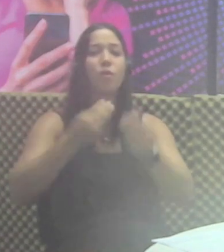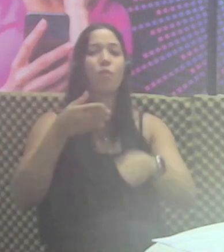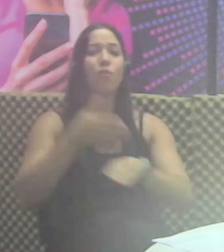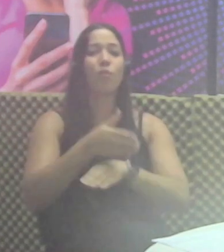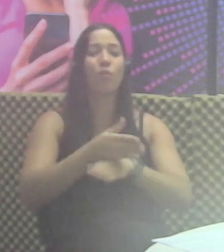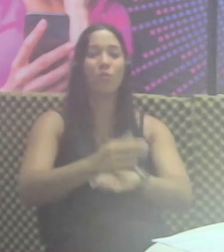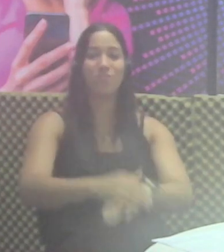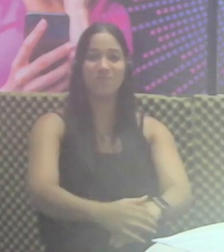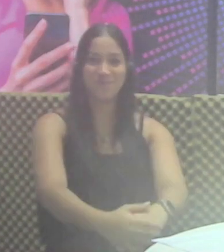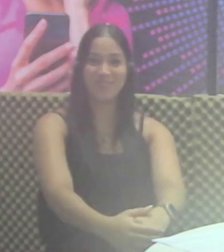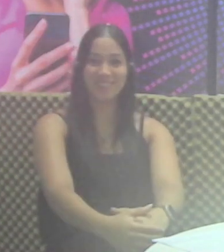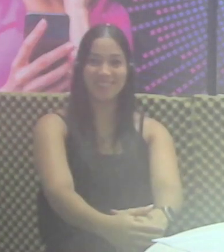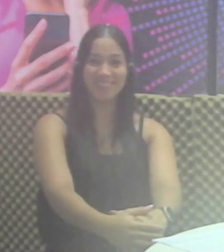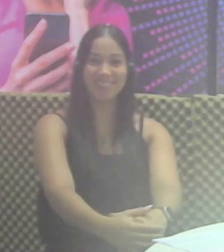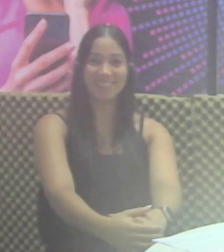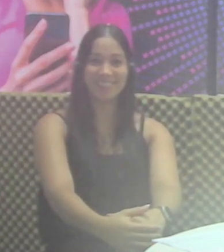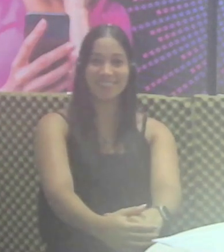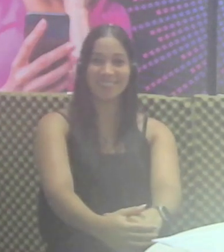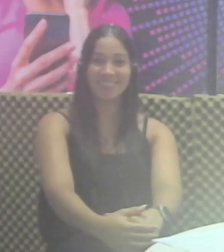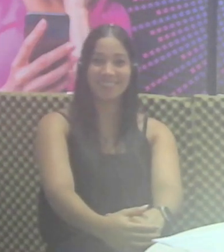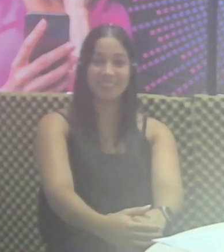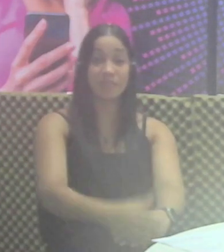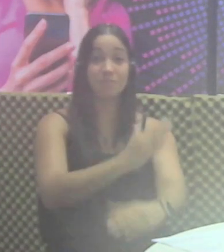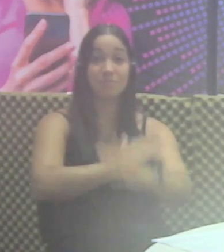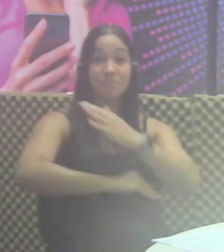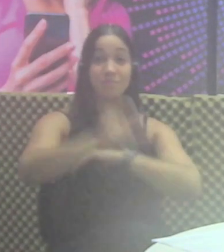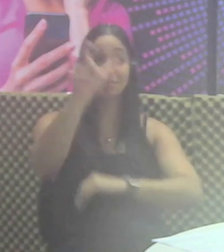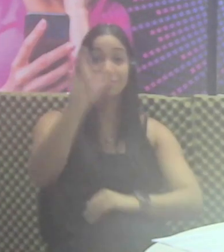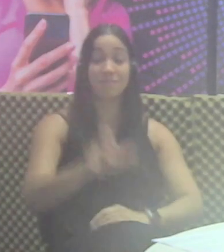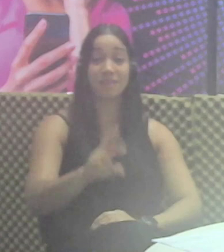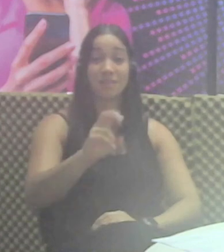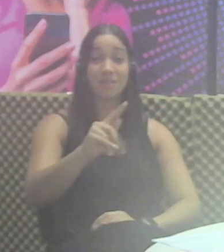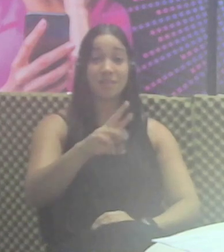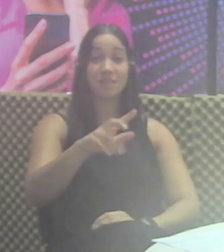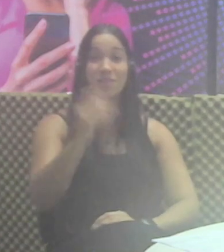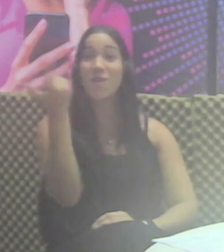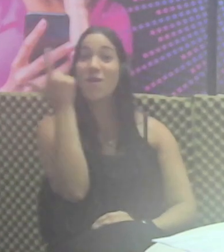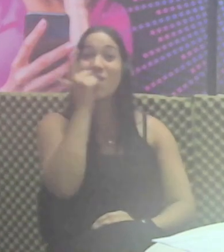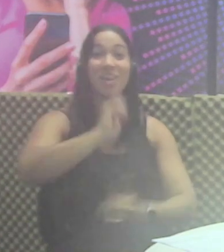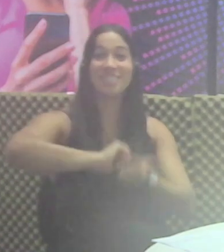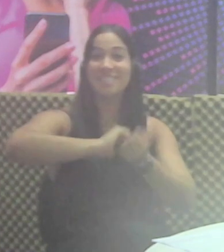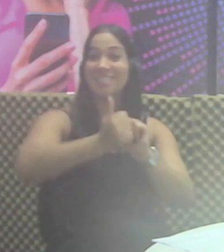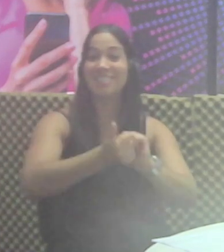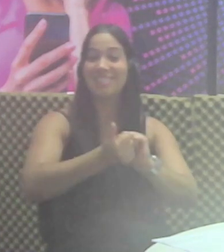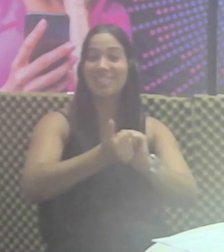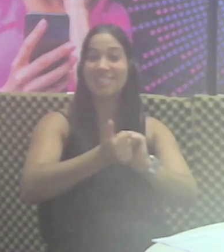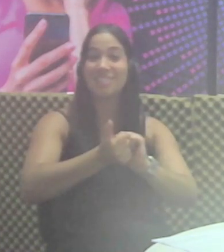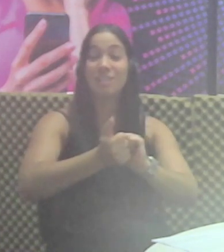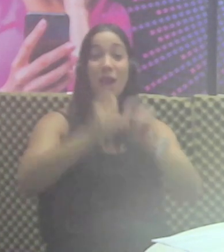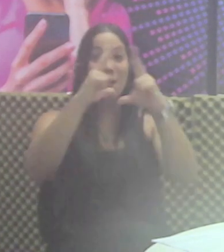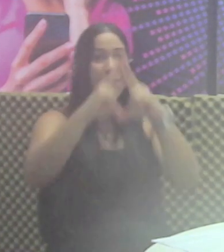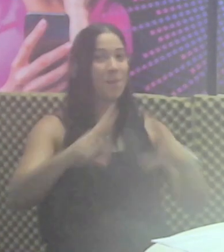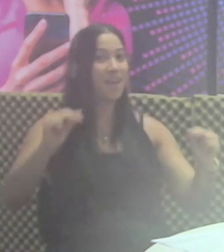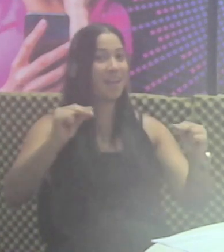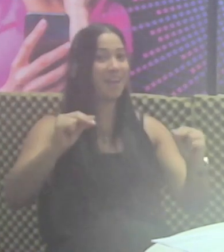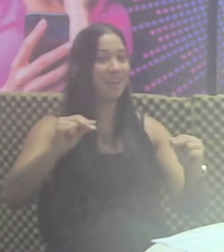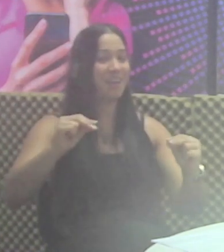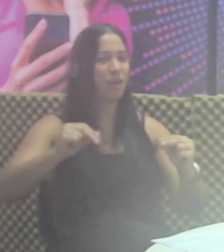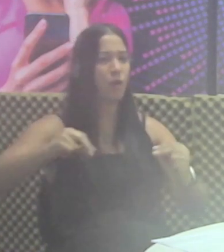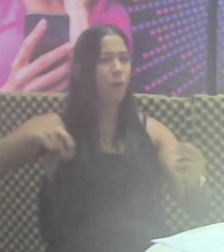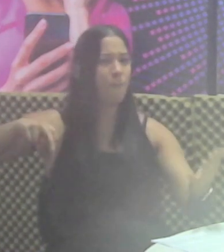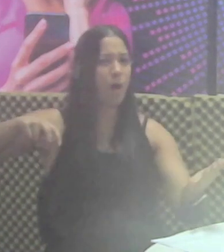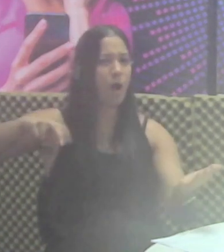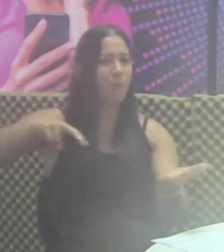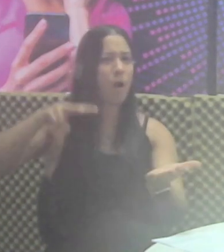participar. O paratleta Rodrigo Parreira garantiu sua vaga nos Jogos Paralímpicos de Paris na prova de salto em